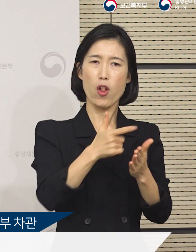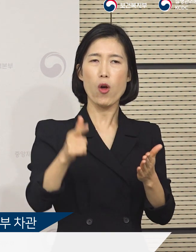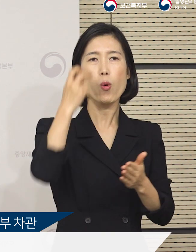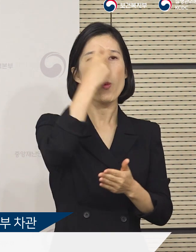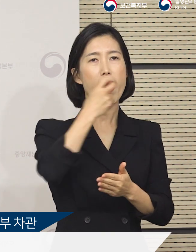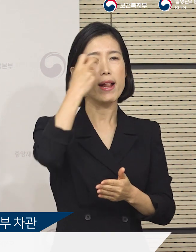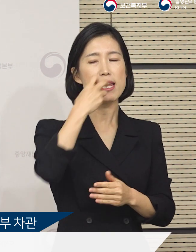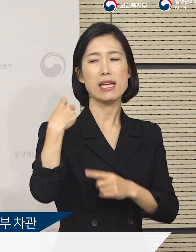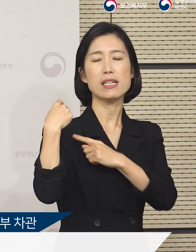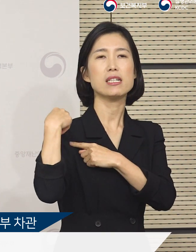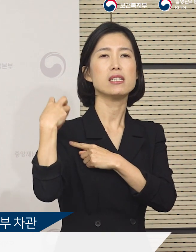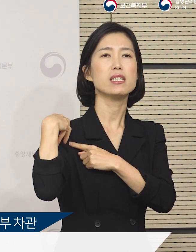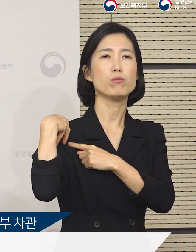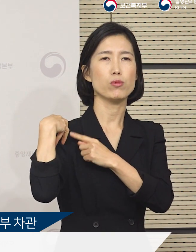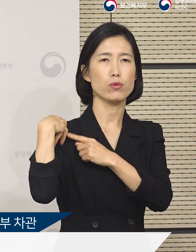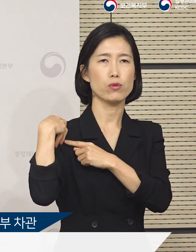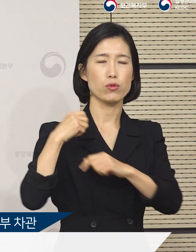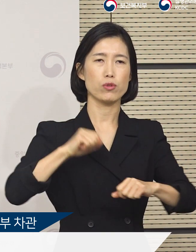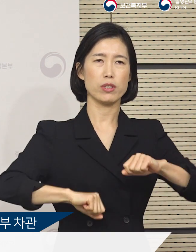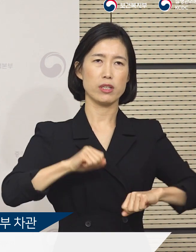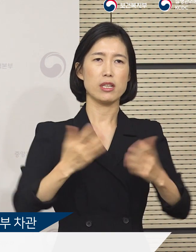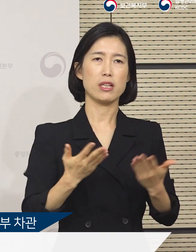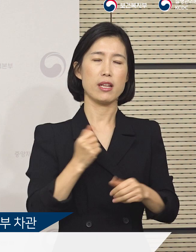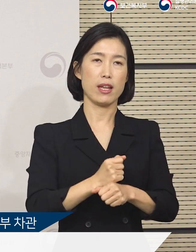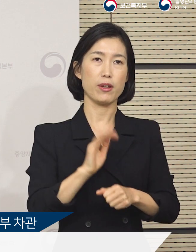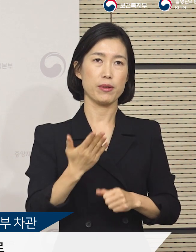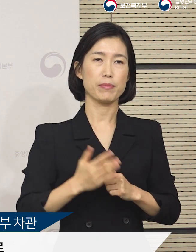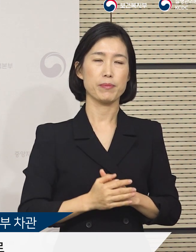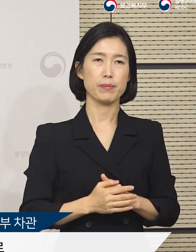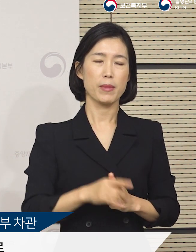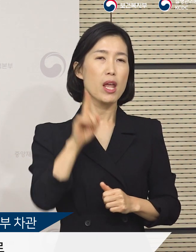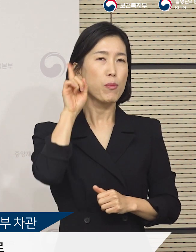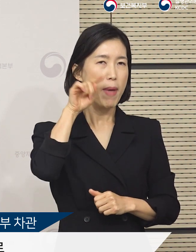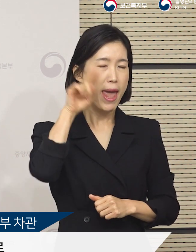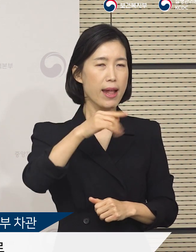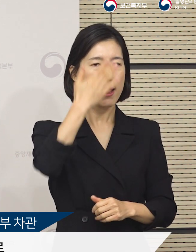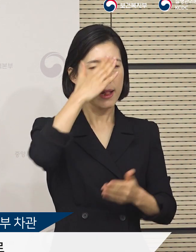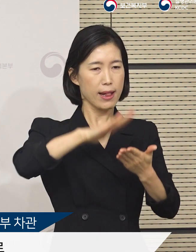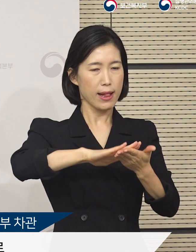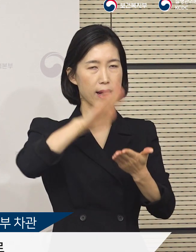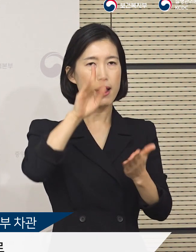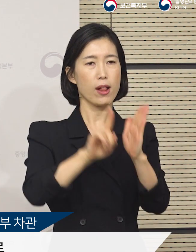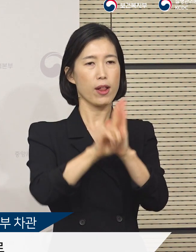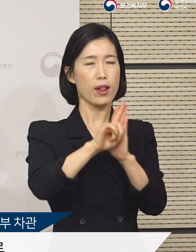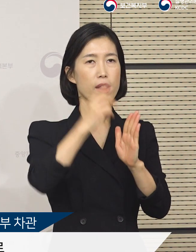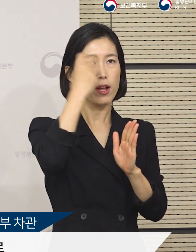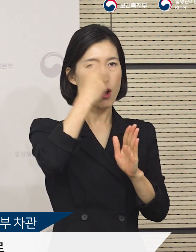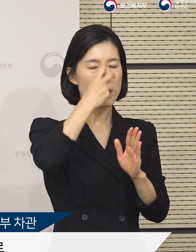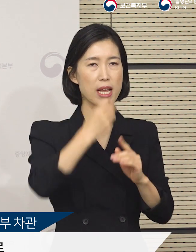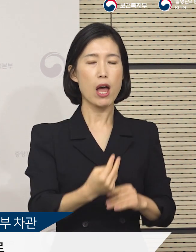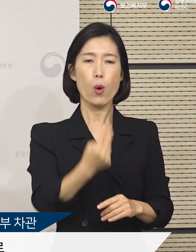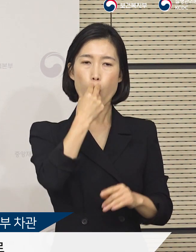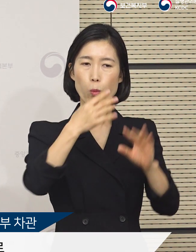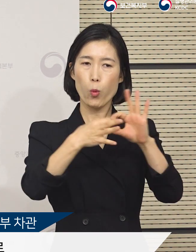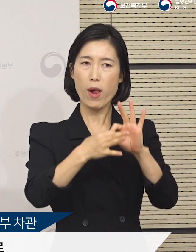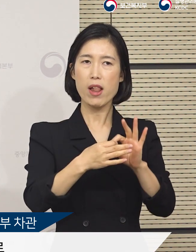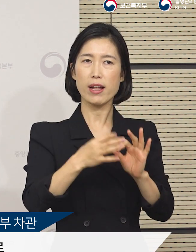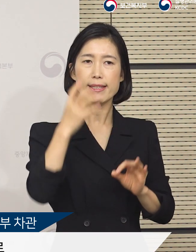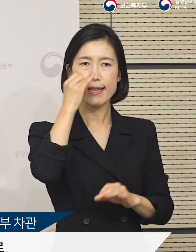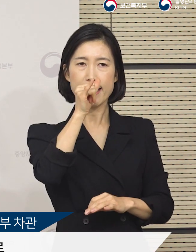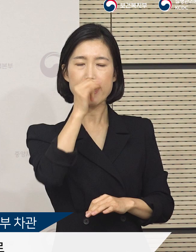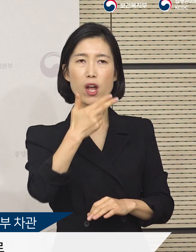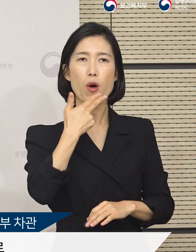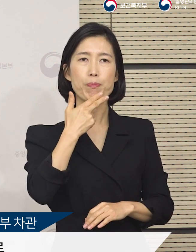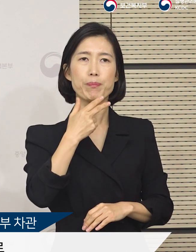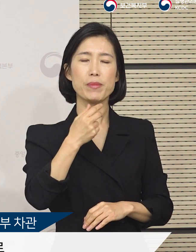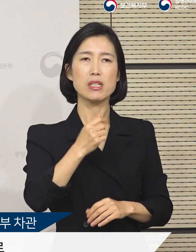관리하는 의무를 수행하게 됩니다. 매일 체온을 측정하고 호흡기 증상의 유무를